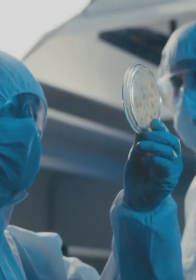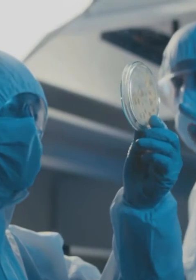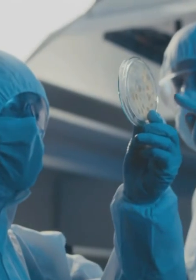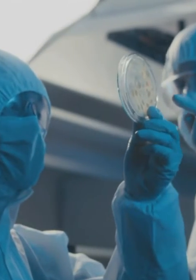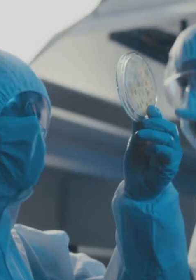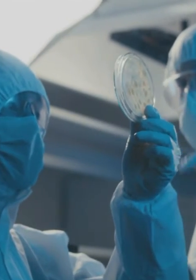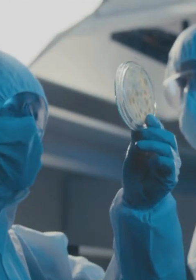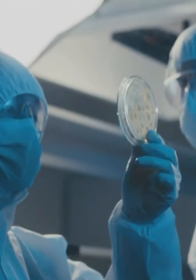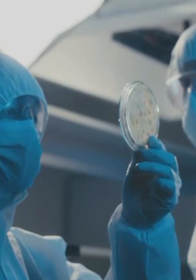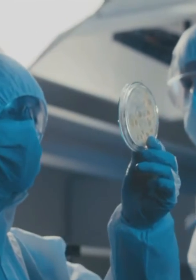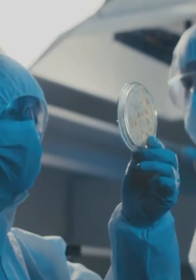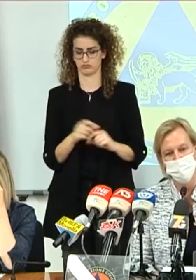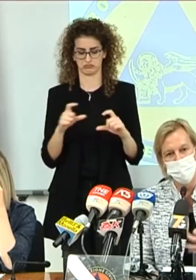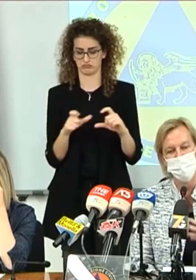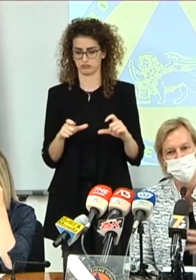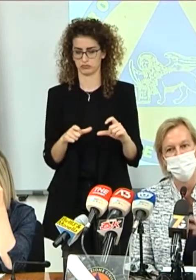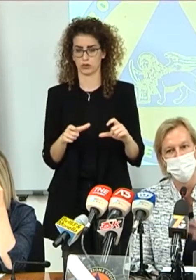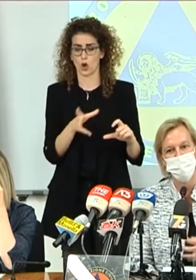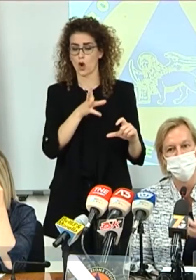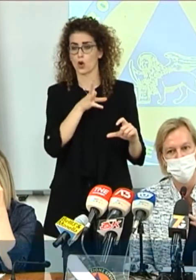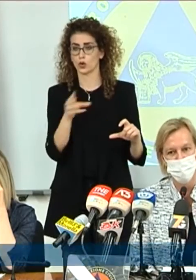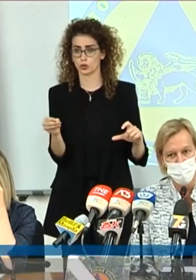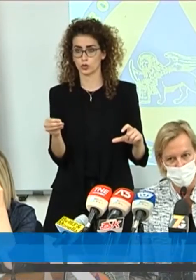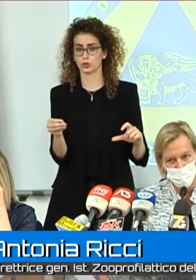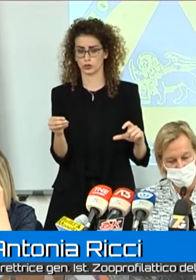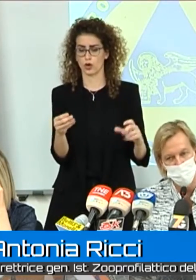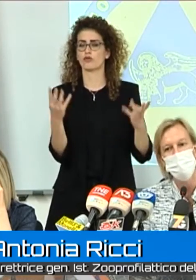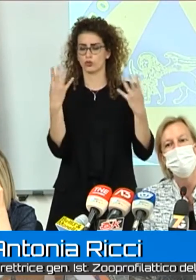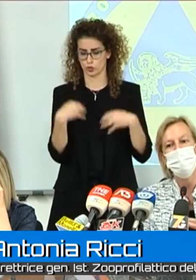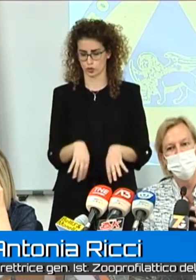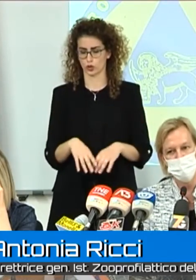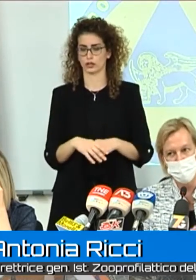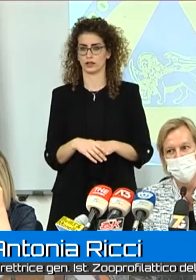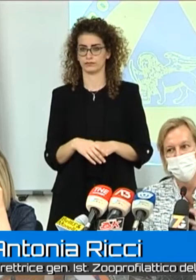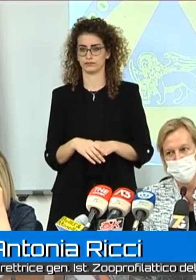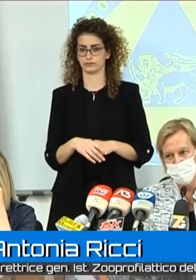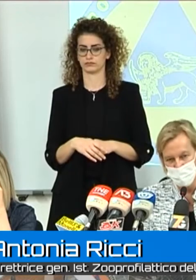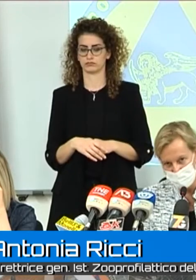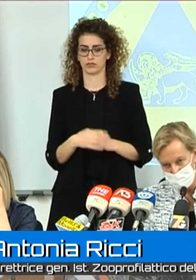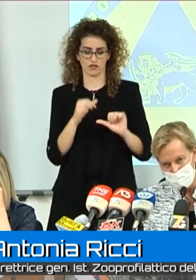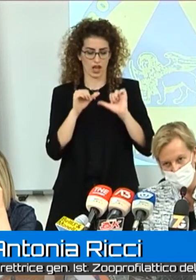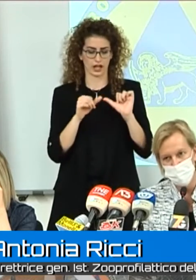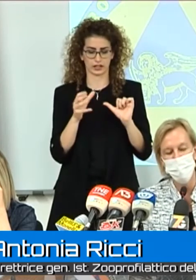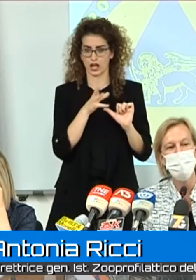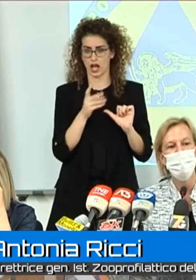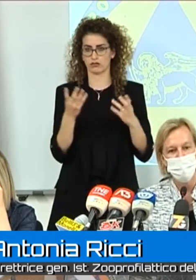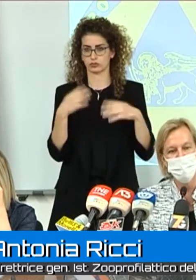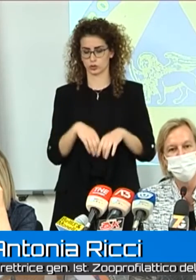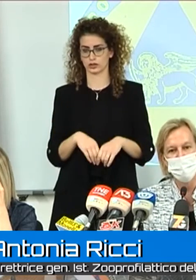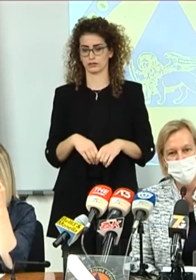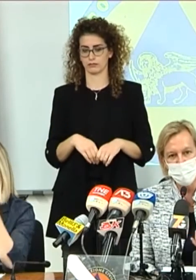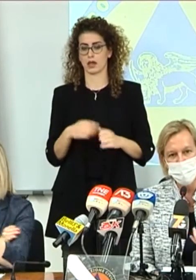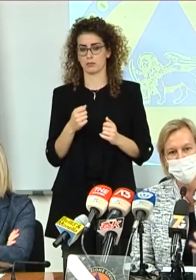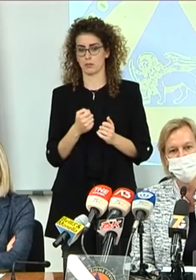venezie una rassicurazione tutti i vaccini oggi sono efficaci rispetto a tutte le varianti in